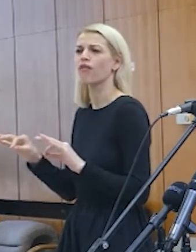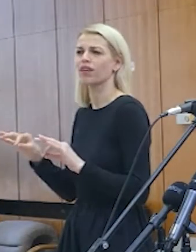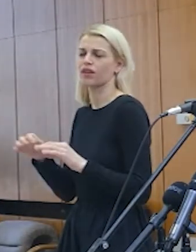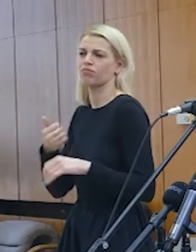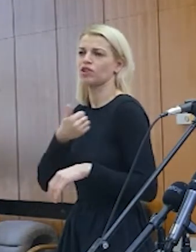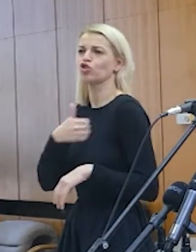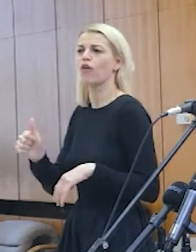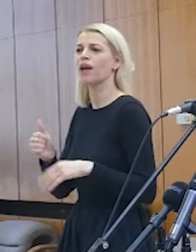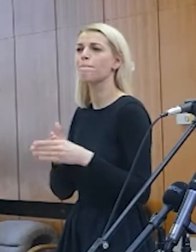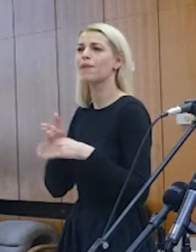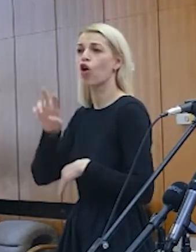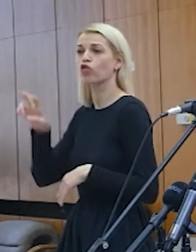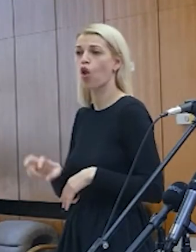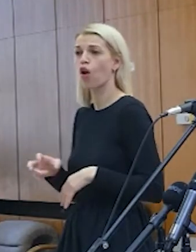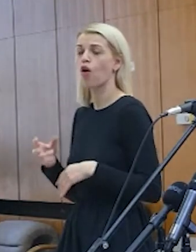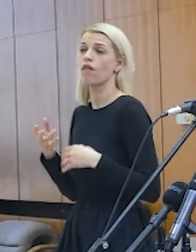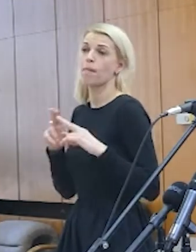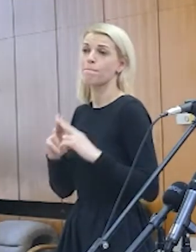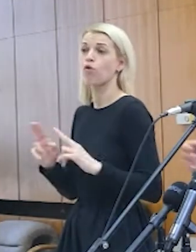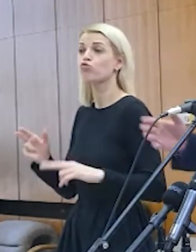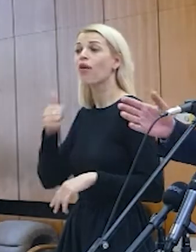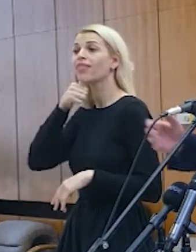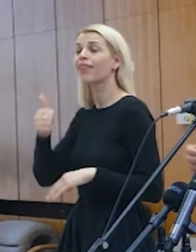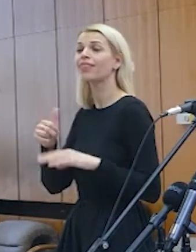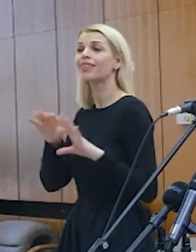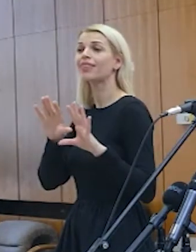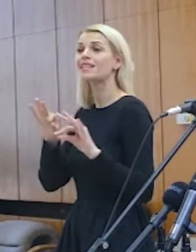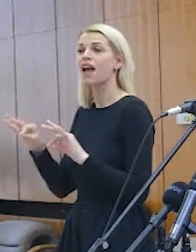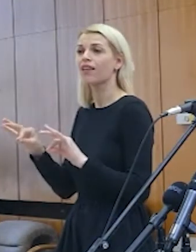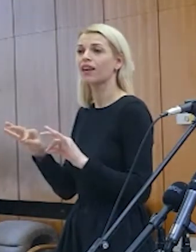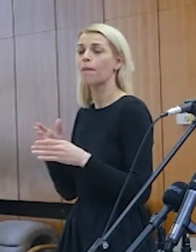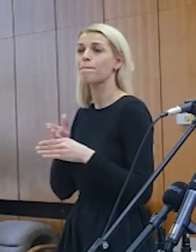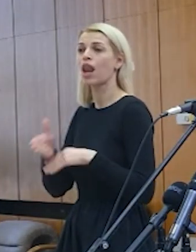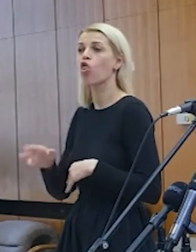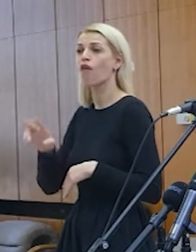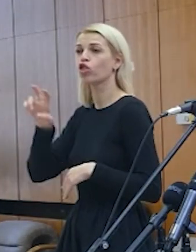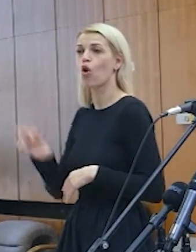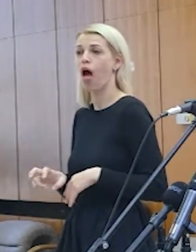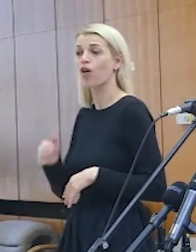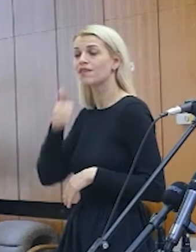to stojí desiatky miliónov dolárov denne, niekde 150 tisíc vojakov držať